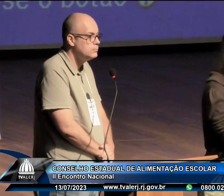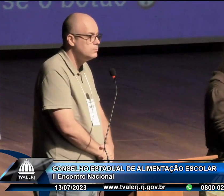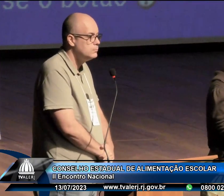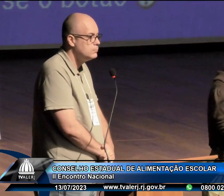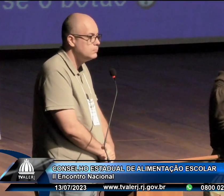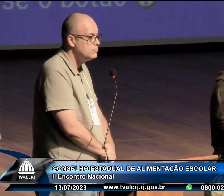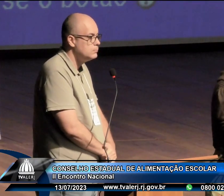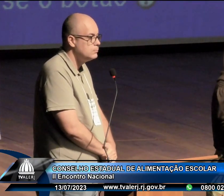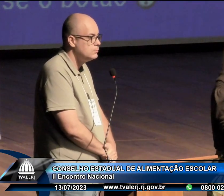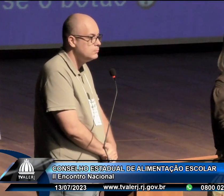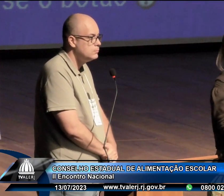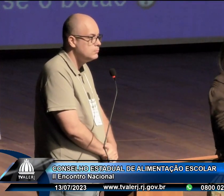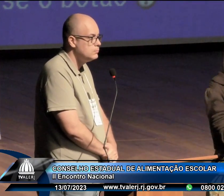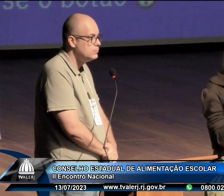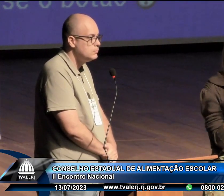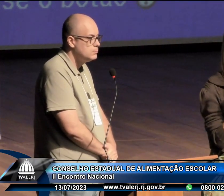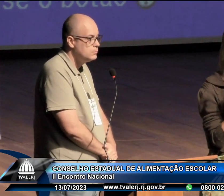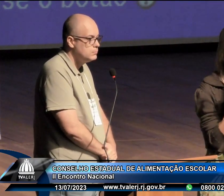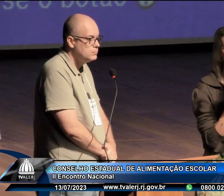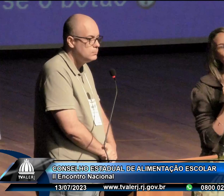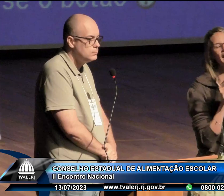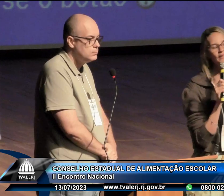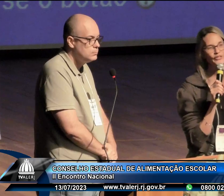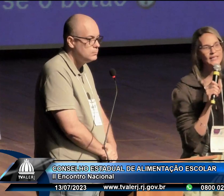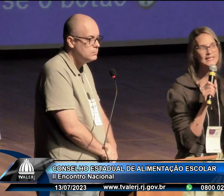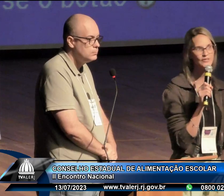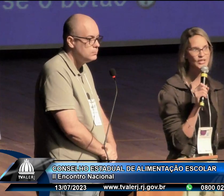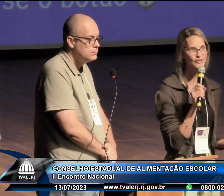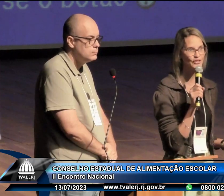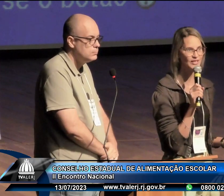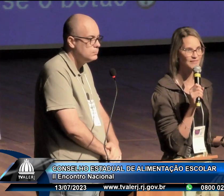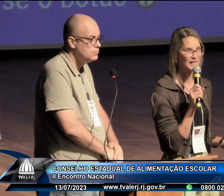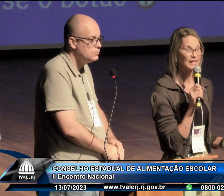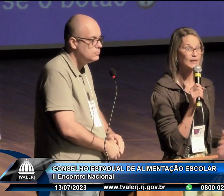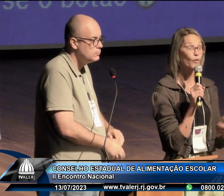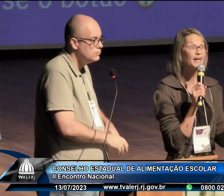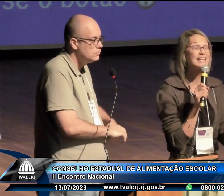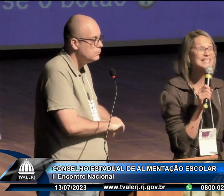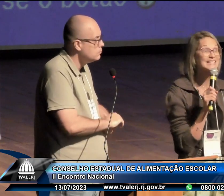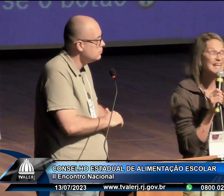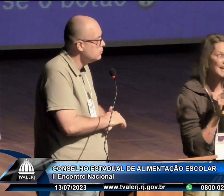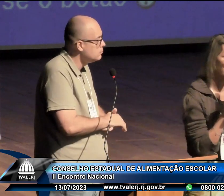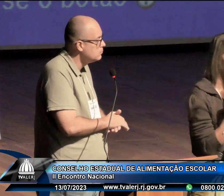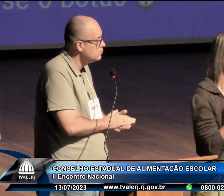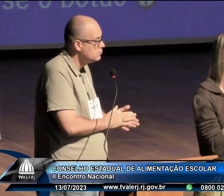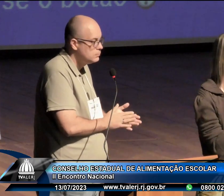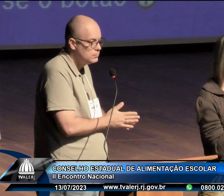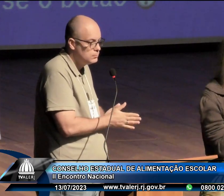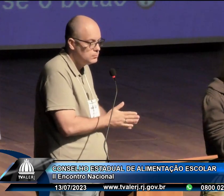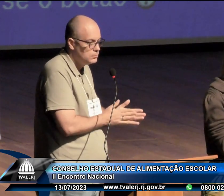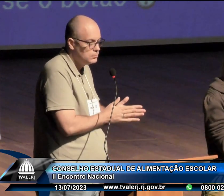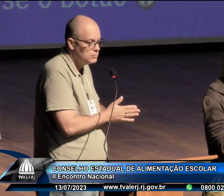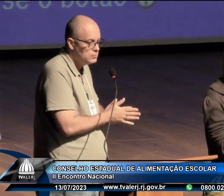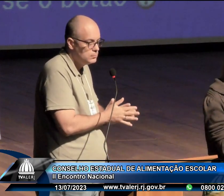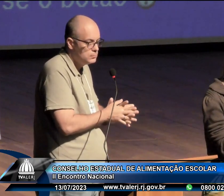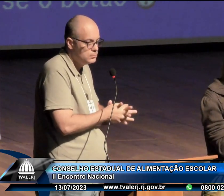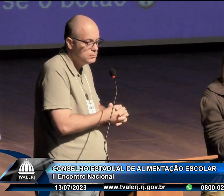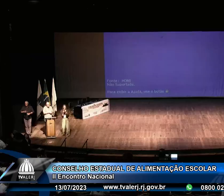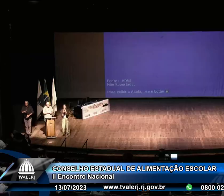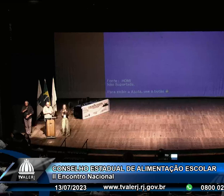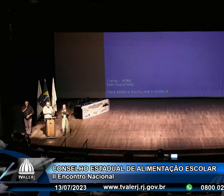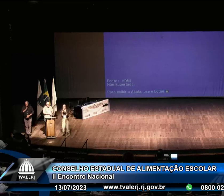cotidiana né ela precisa fazer parte desse dia a dia então conhecer as